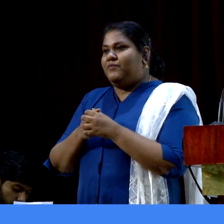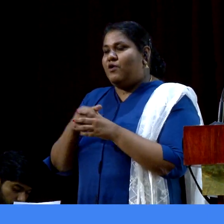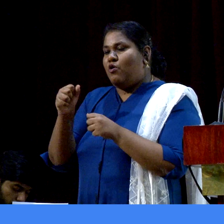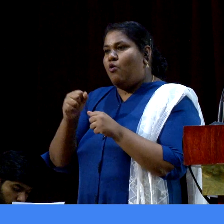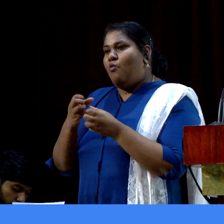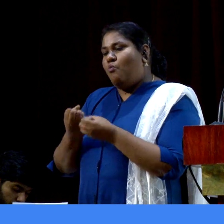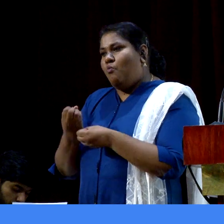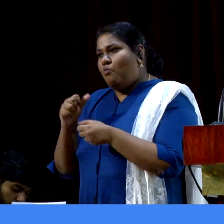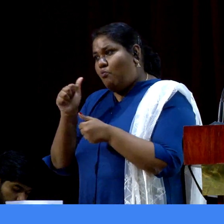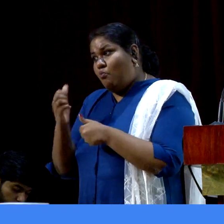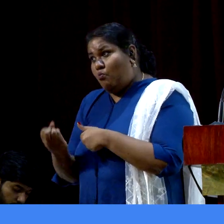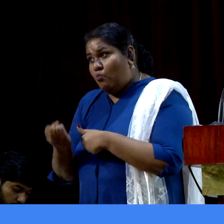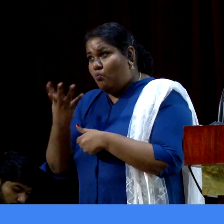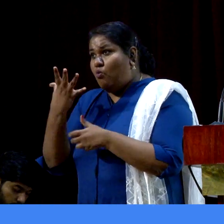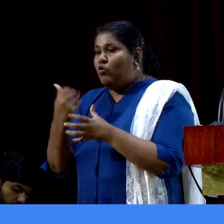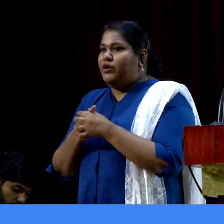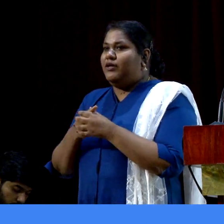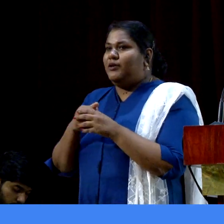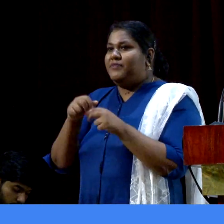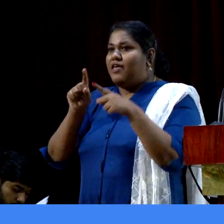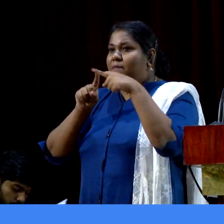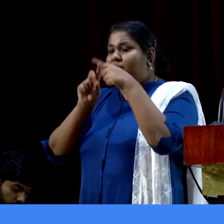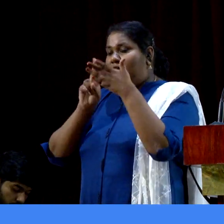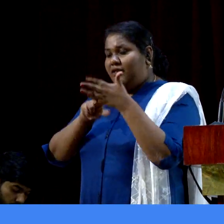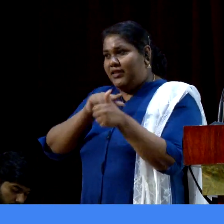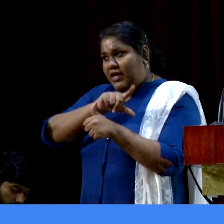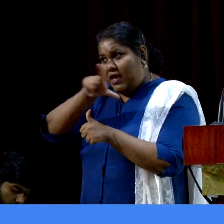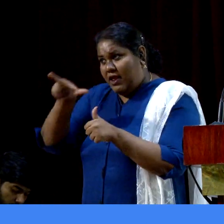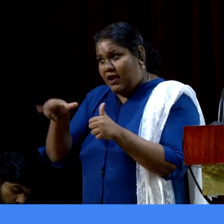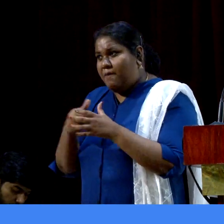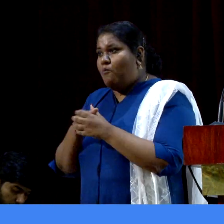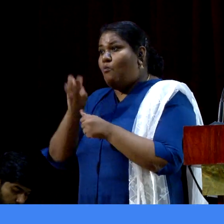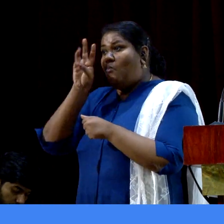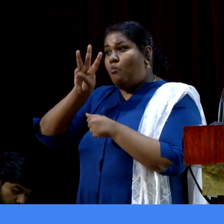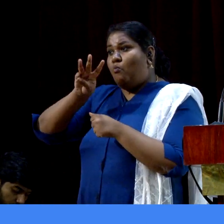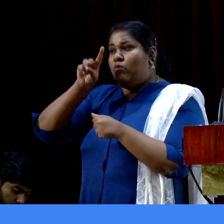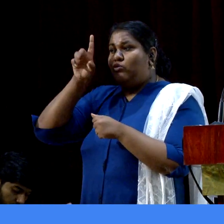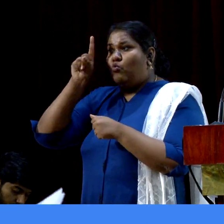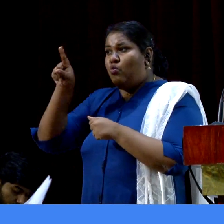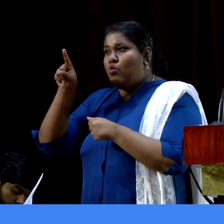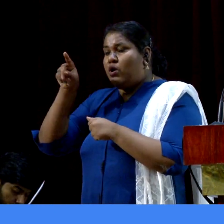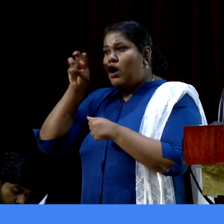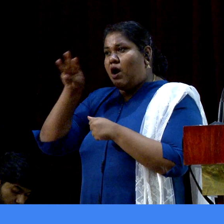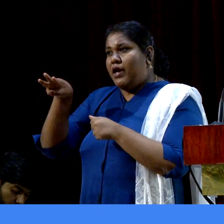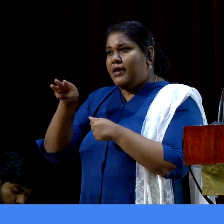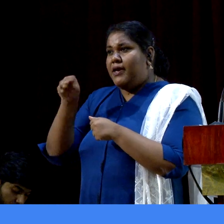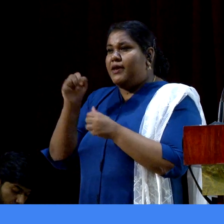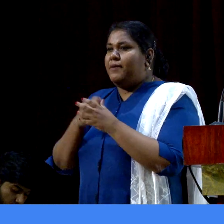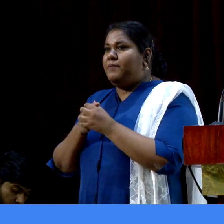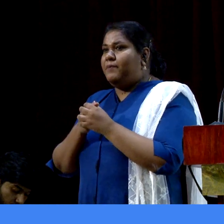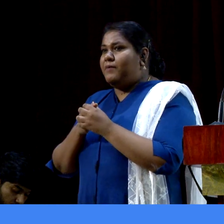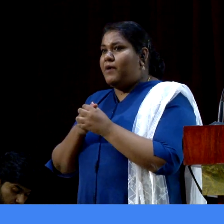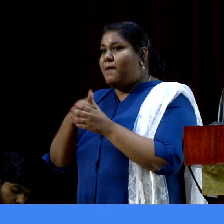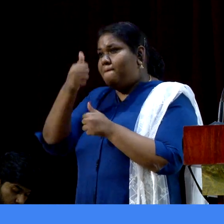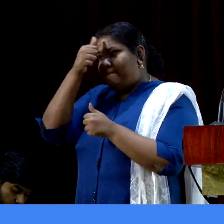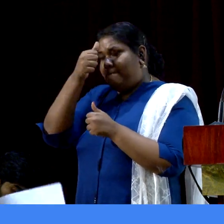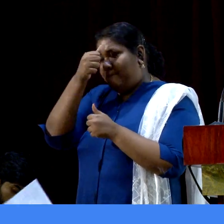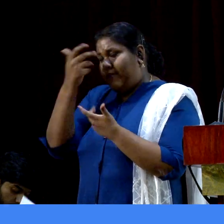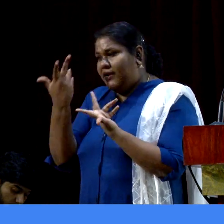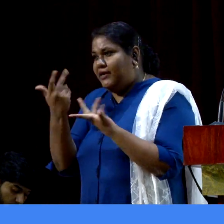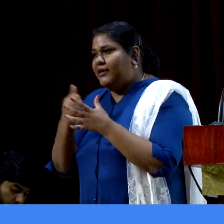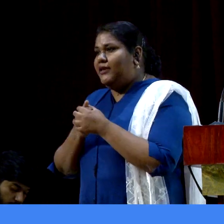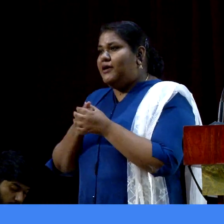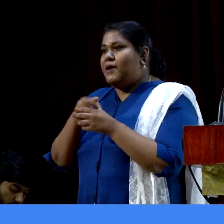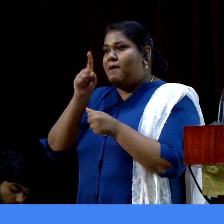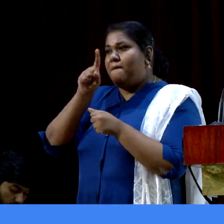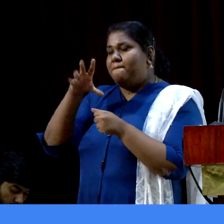எங்கள் பள்ளியில் இருக்கக்கூடிய, எங்கள் தமிழ்நாட்டில் இருக்கக்கூடிய 31,000 பள்ளிகளில் 1,800,000 மாணவர்கள்